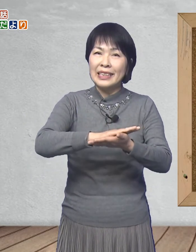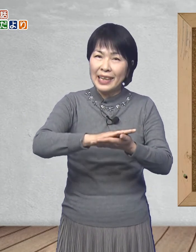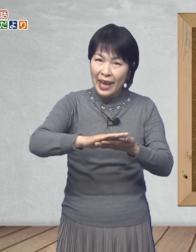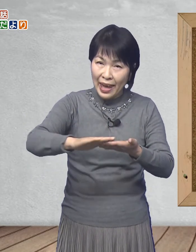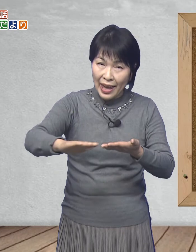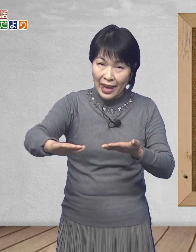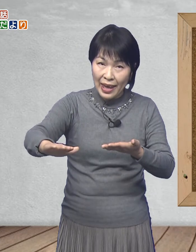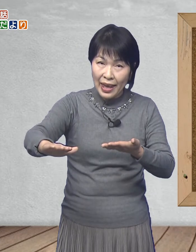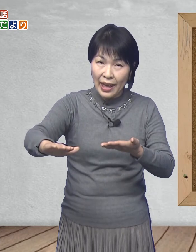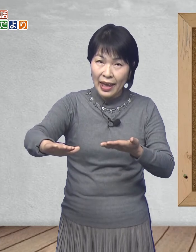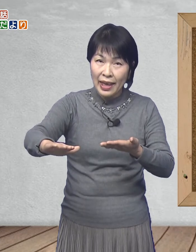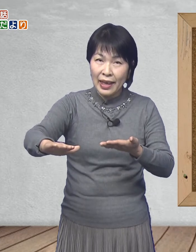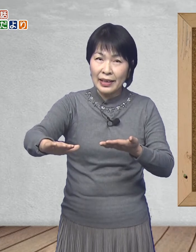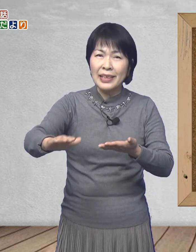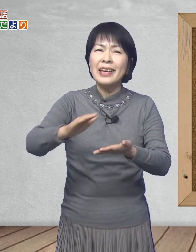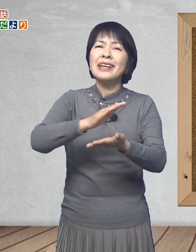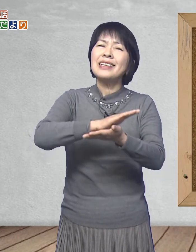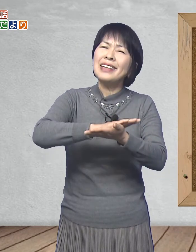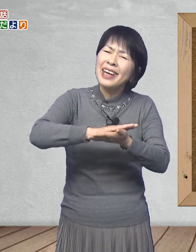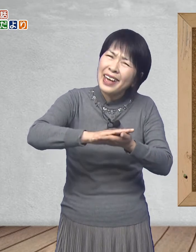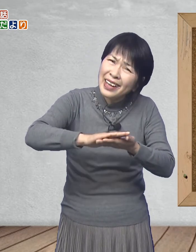麗、綺麗ね。